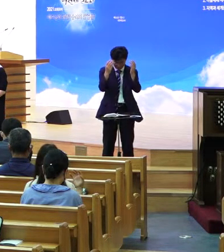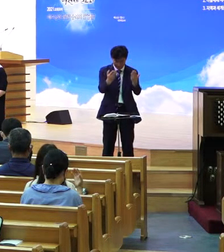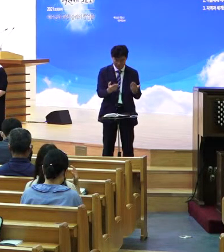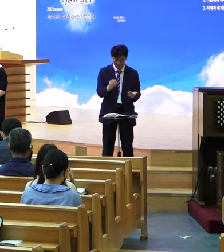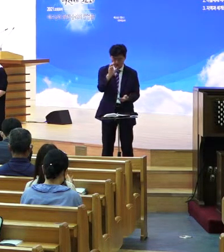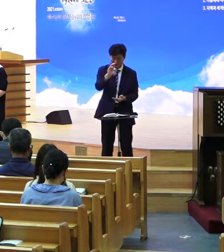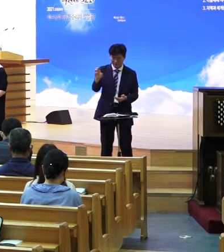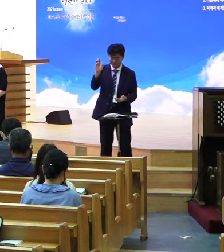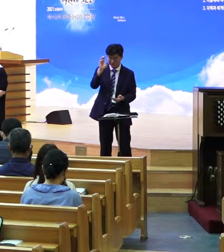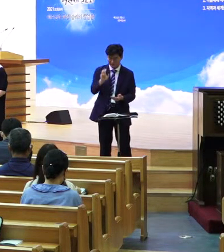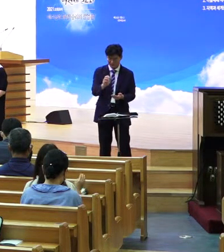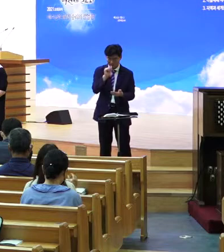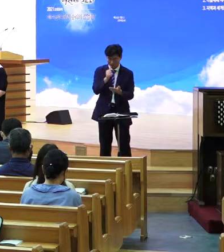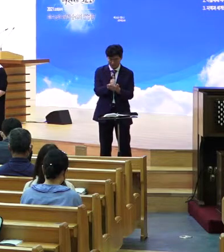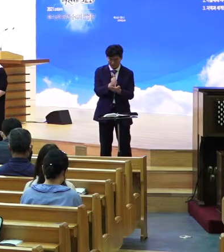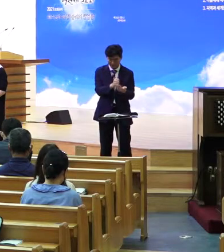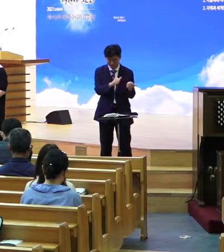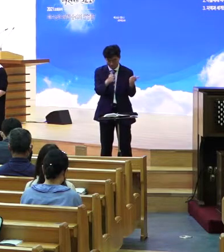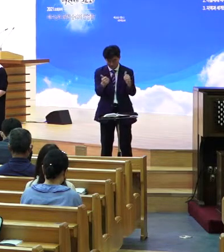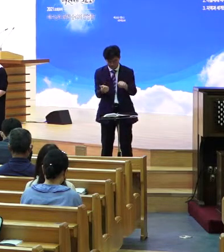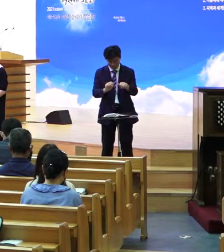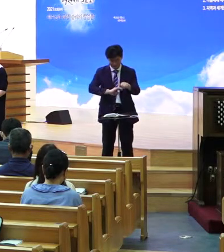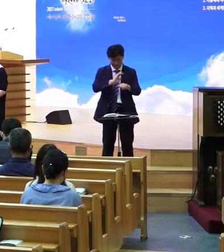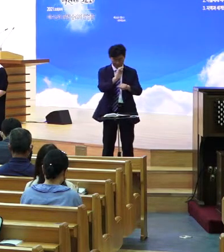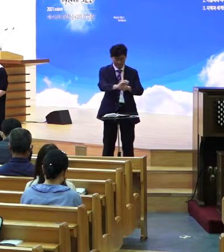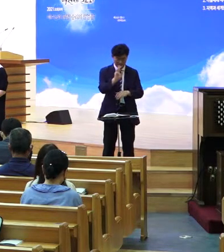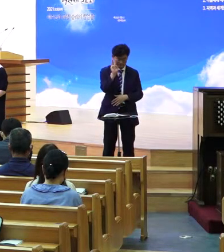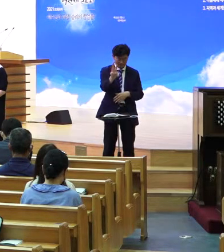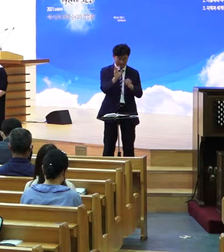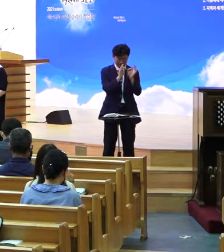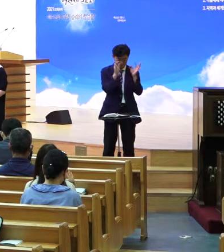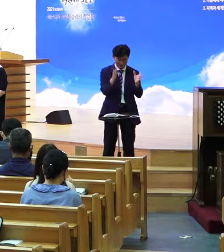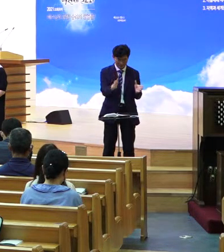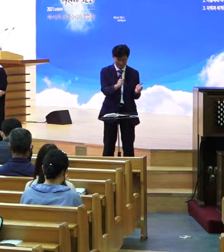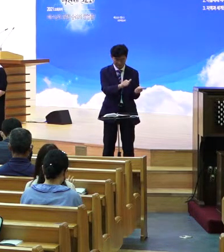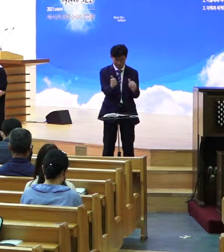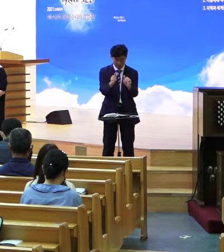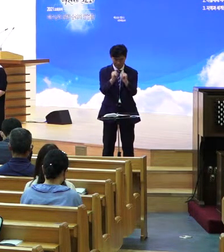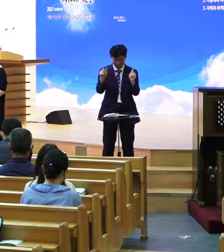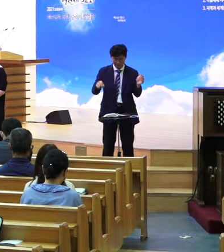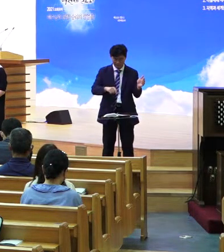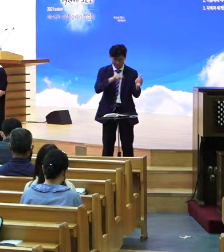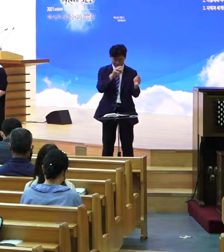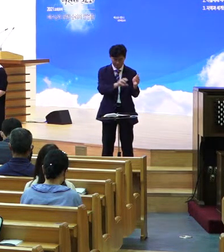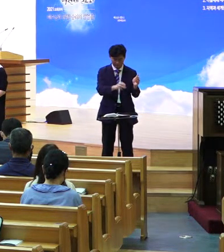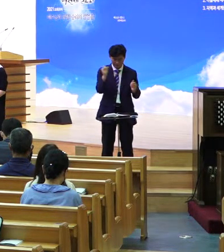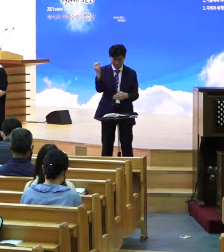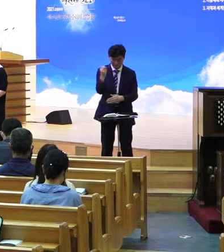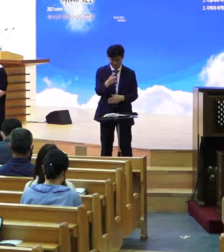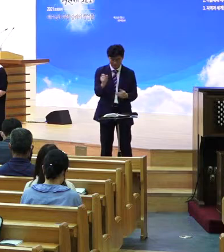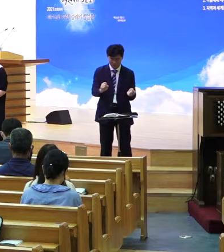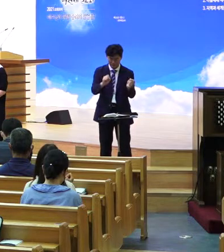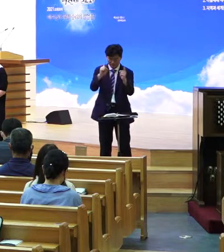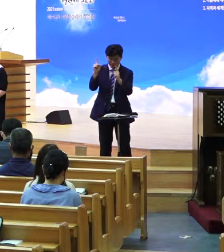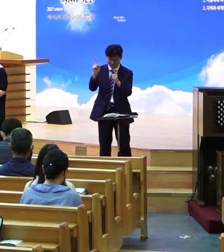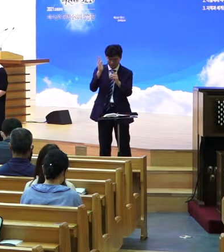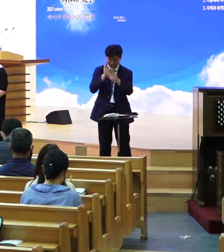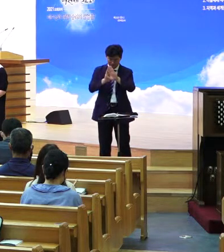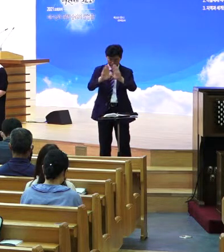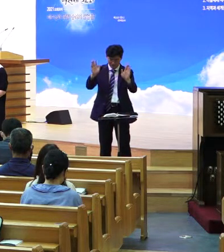받아 십자가에 못 박혀 죽으시고 장사된 지 사흘 만에 죽은 자 가운데서 다시